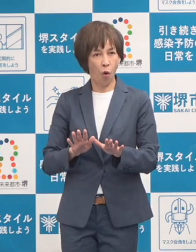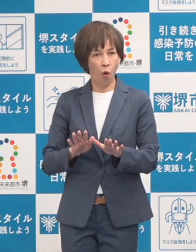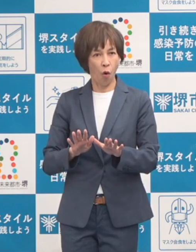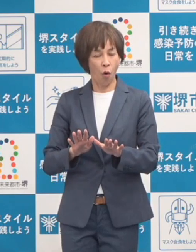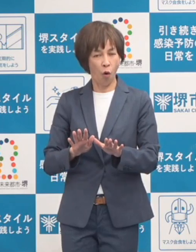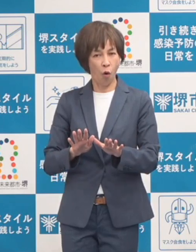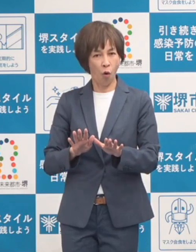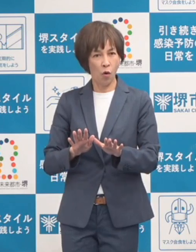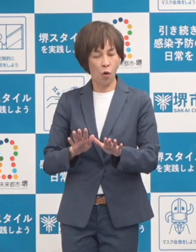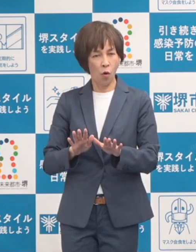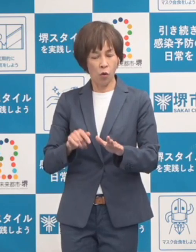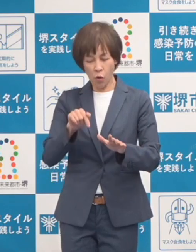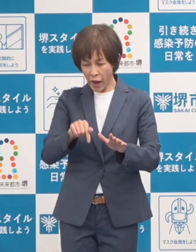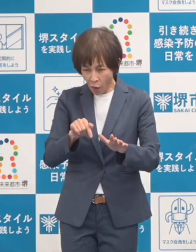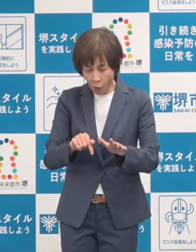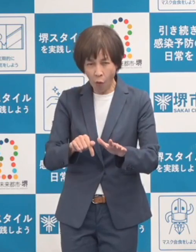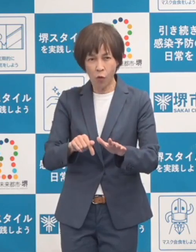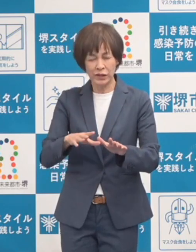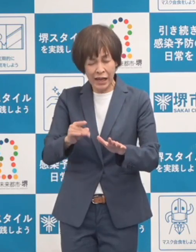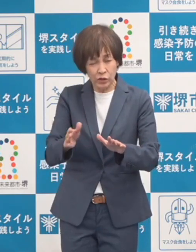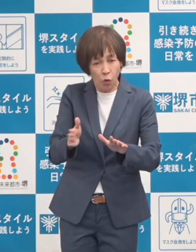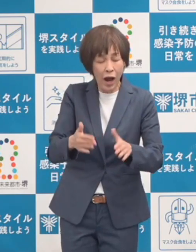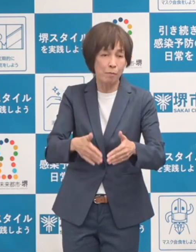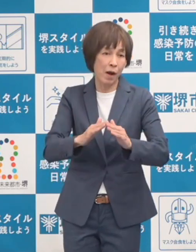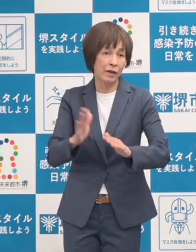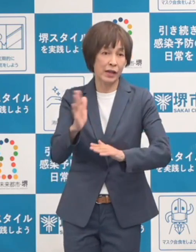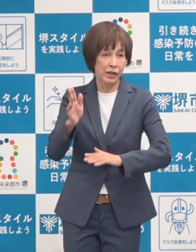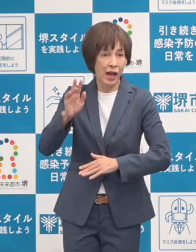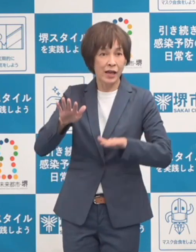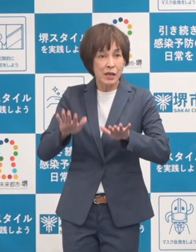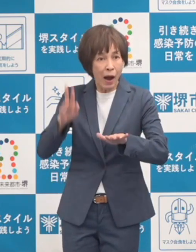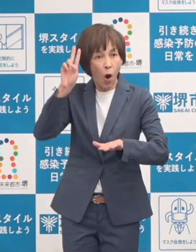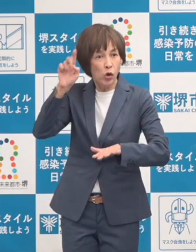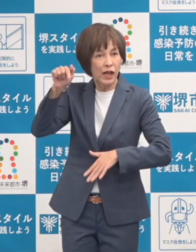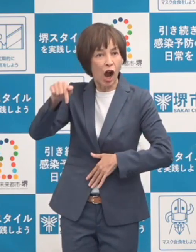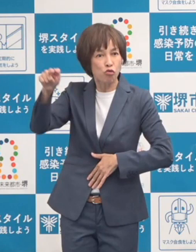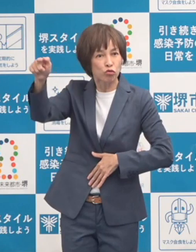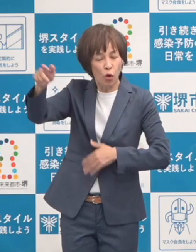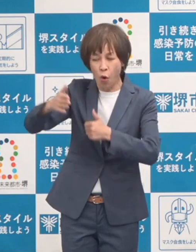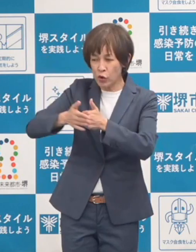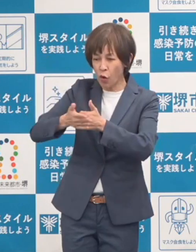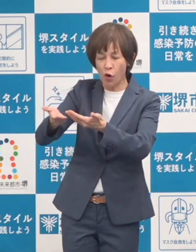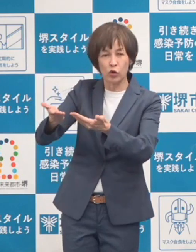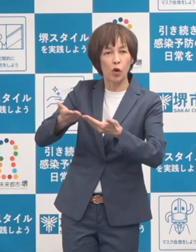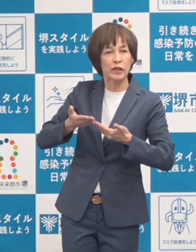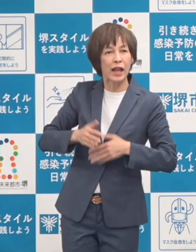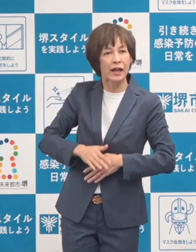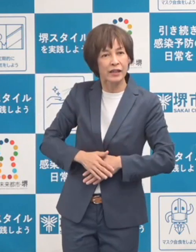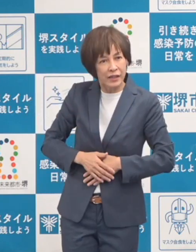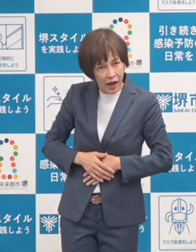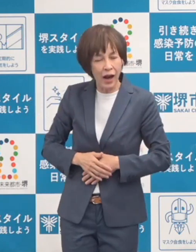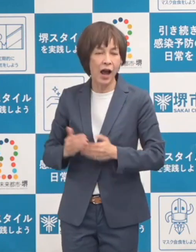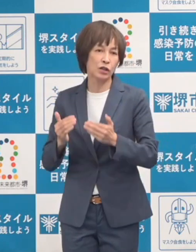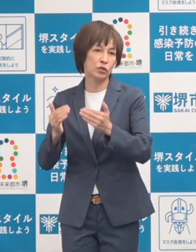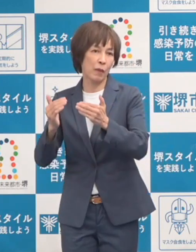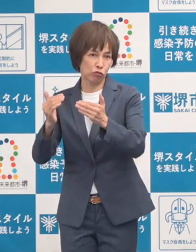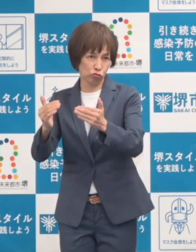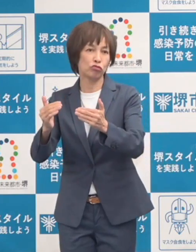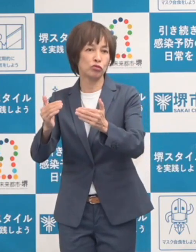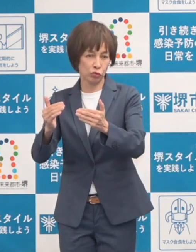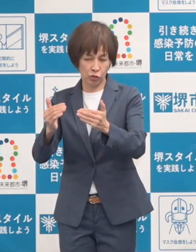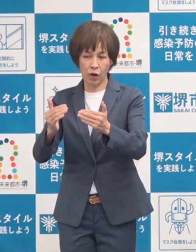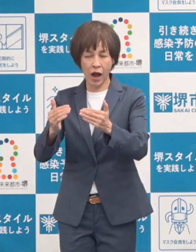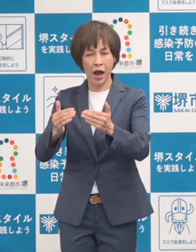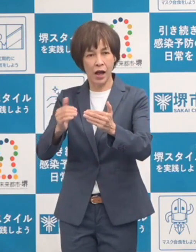設するのではなくて、今の大阪府の協力を得ながら行っていくことが望ましいという判断です